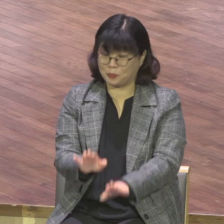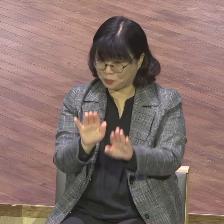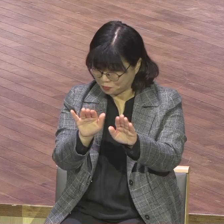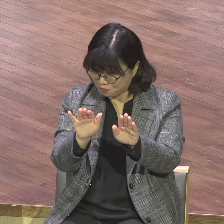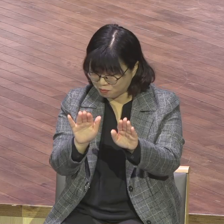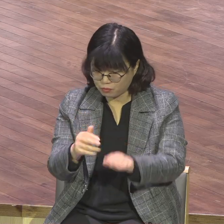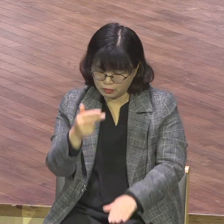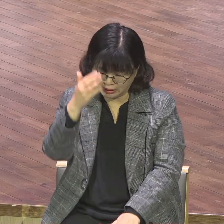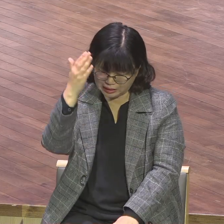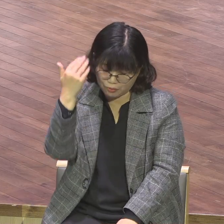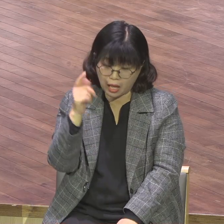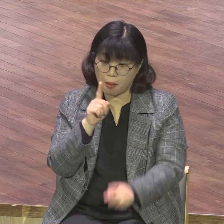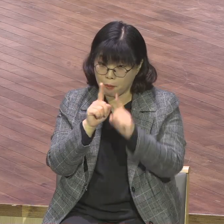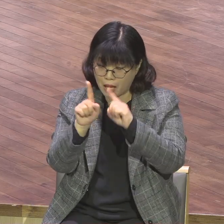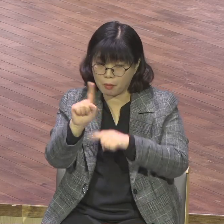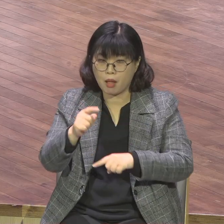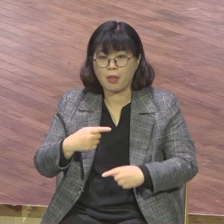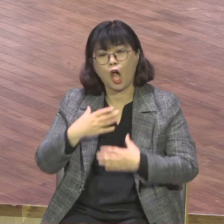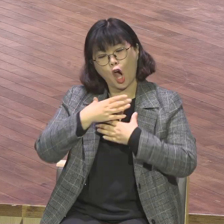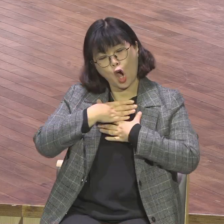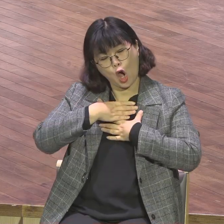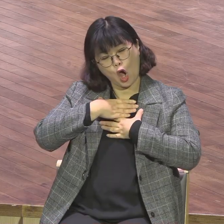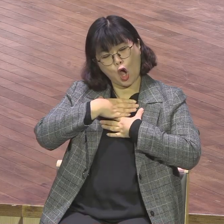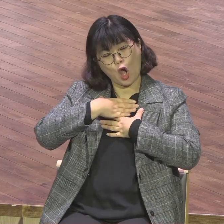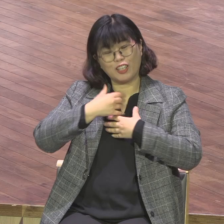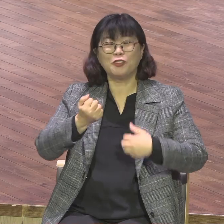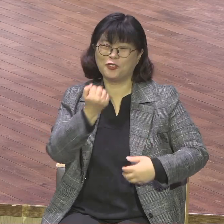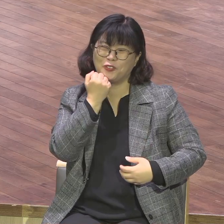평화롭고 아름다운 어느 마을이